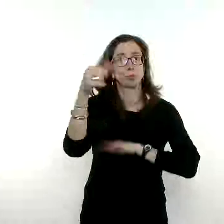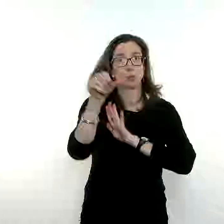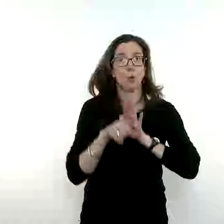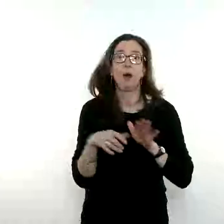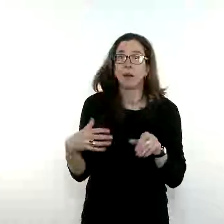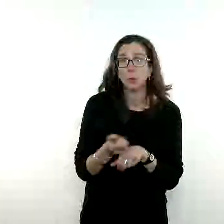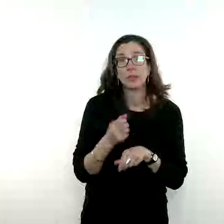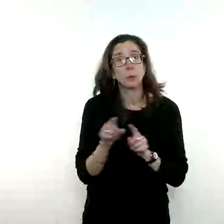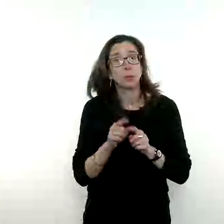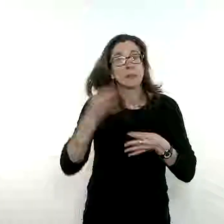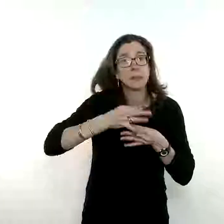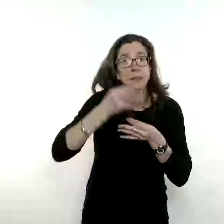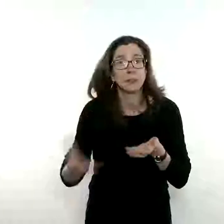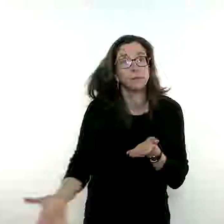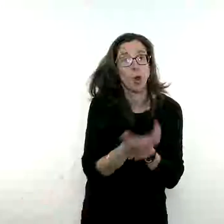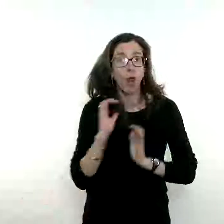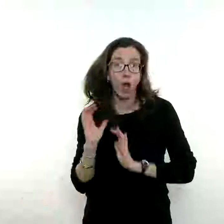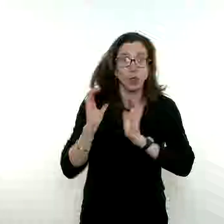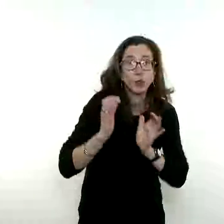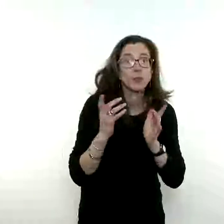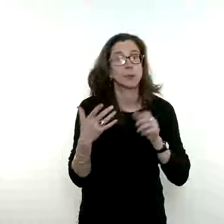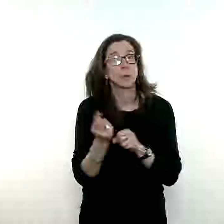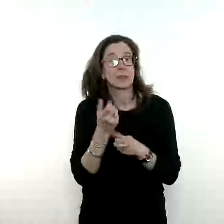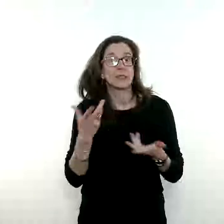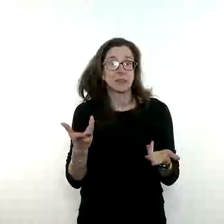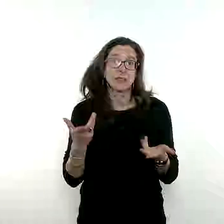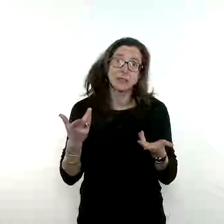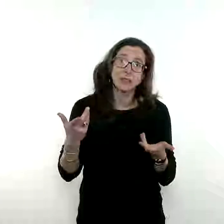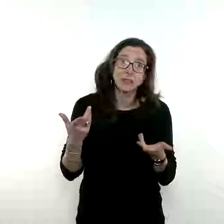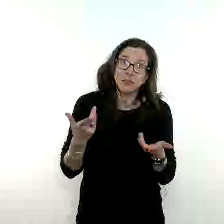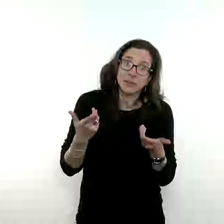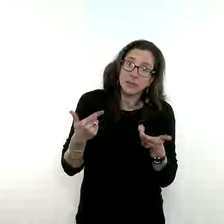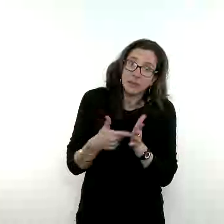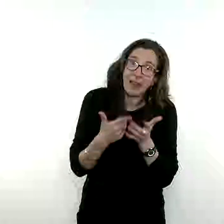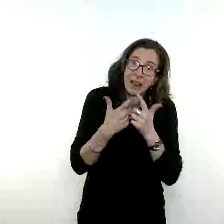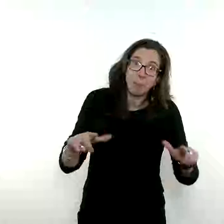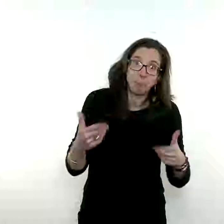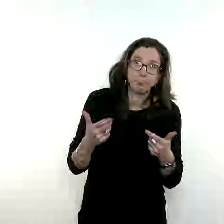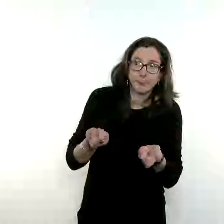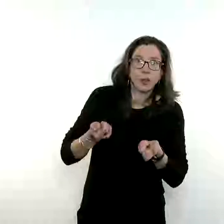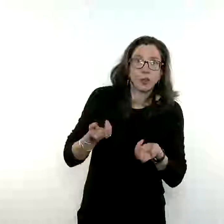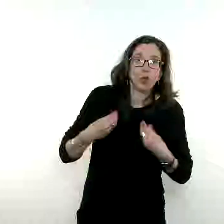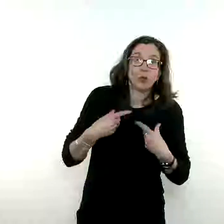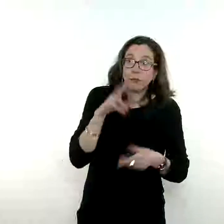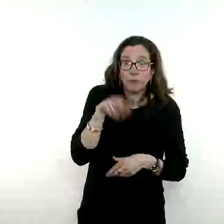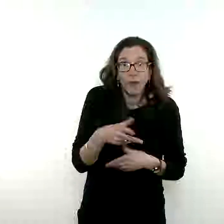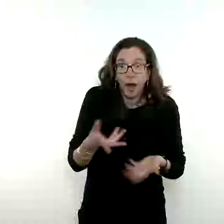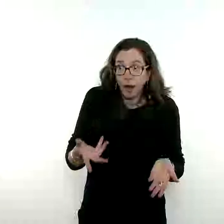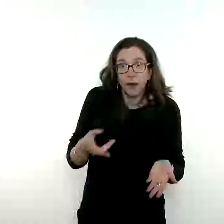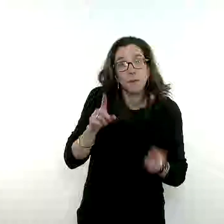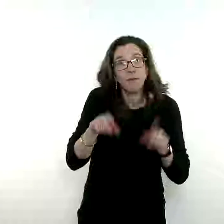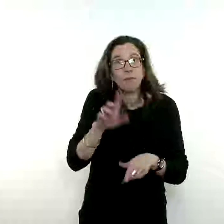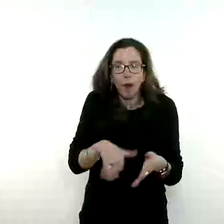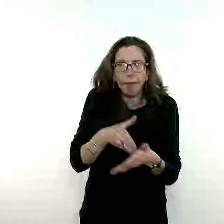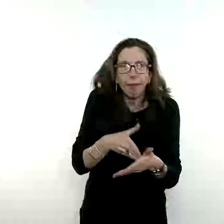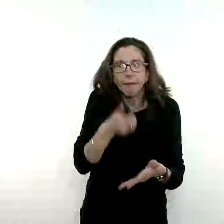C'est aussi un travail qu'on fait en lien avec la ville de Montpellier pour pouvoir vendanger quand on le souhaite, sachant qu'il y a quand même des impératifs et quelques contraintes par